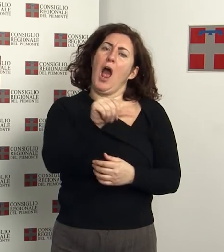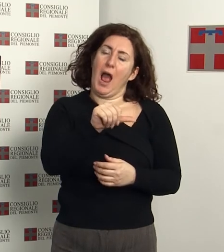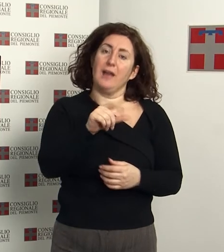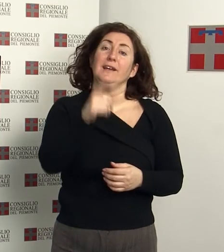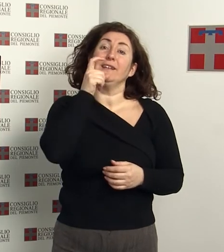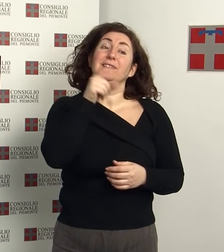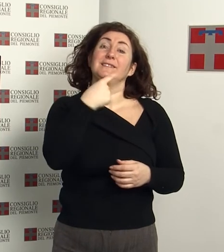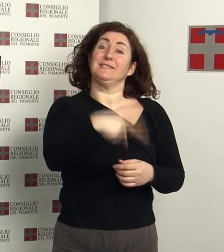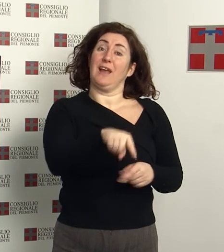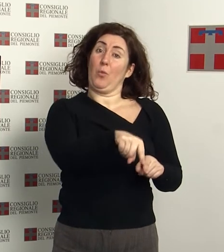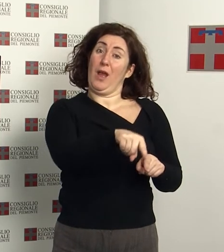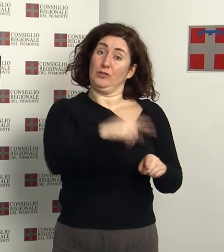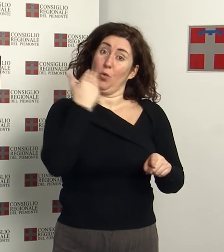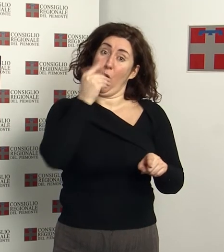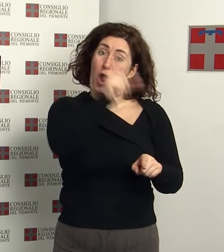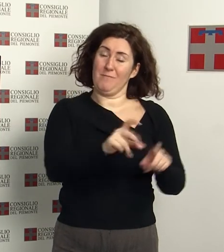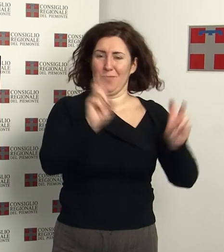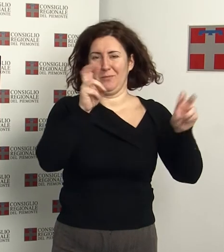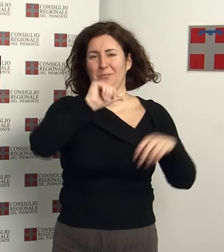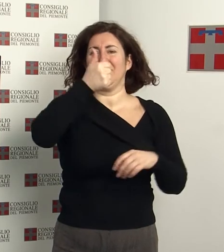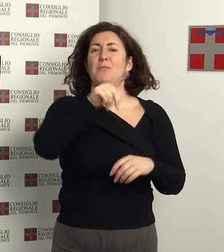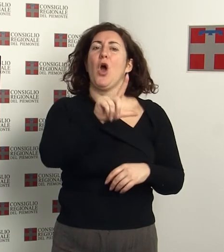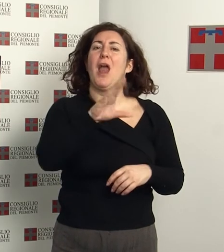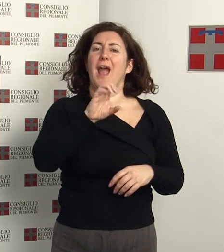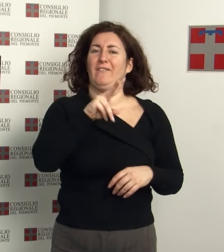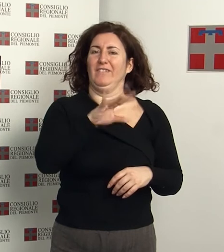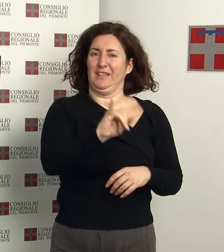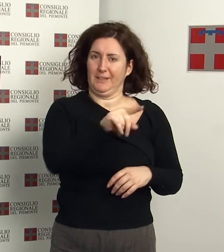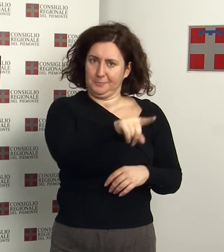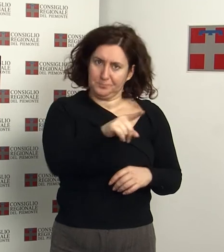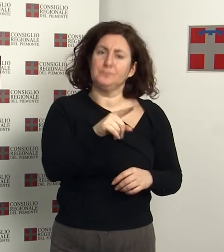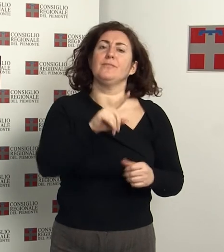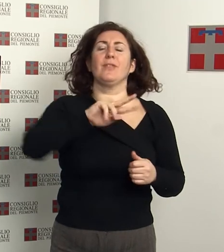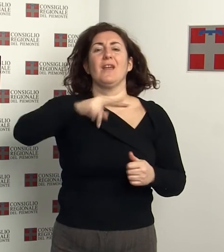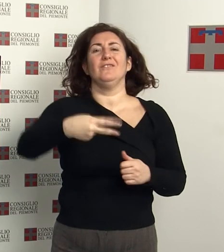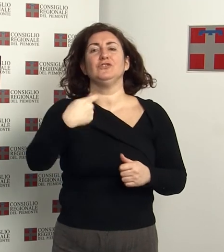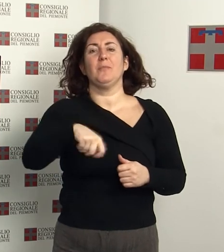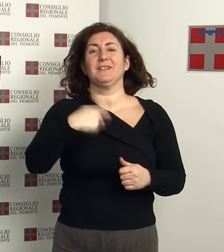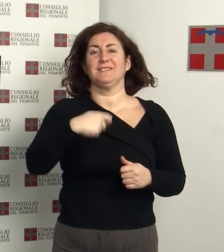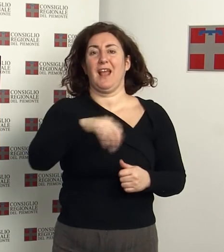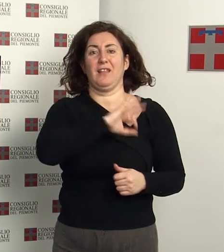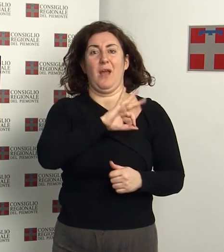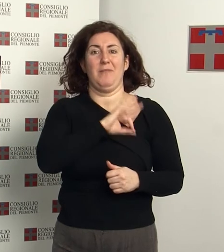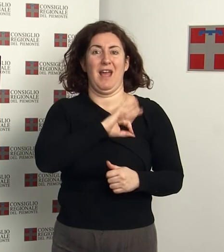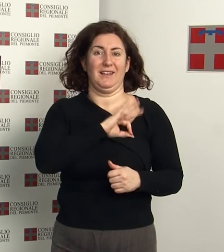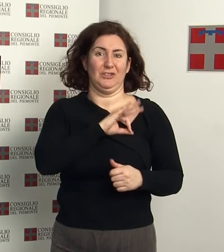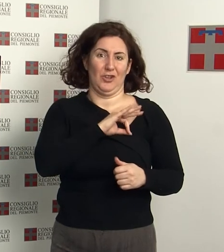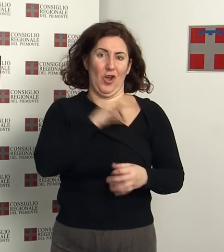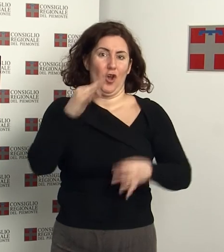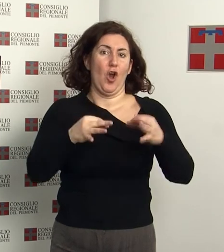da guido neppi modona docente dell'università di torino e vice presidente emerito della corte costituzionale milano mauthausen